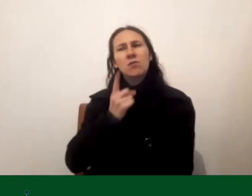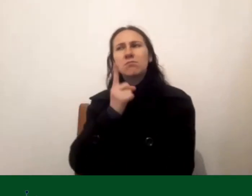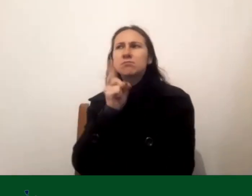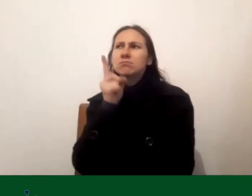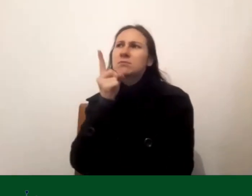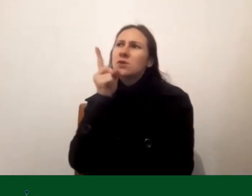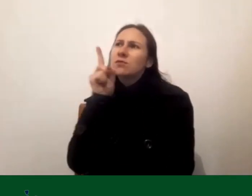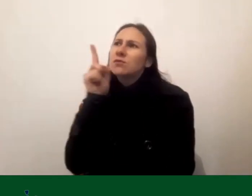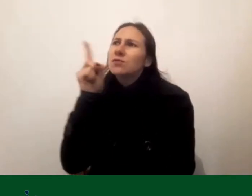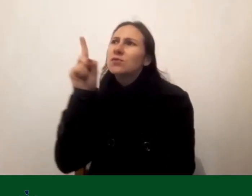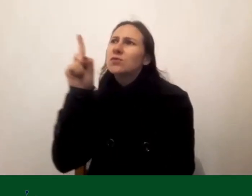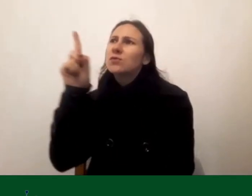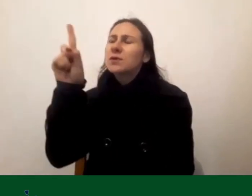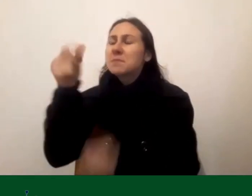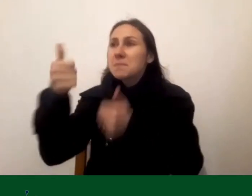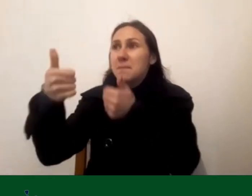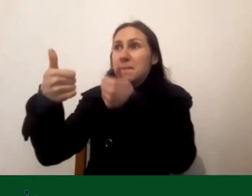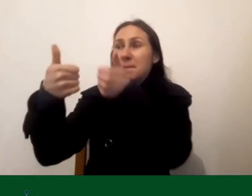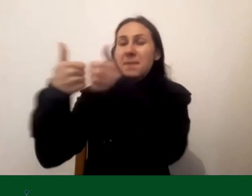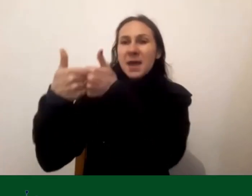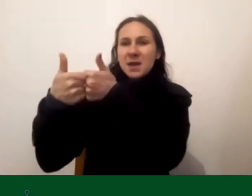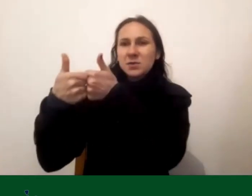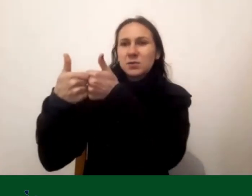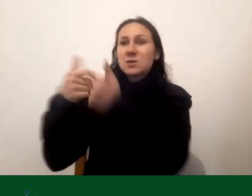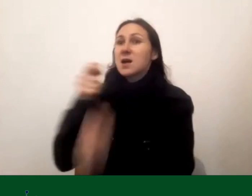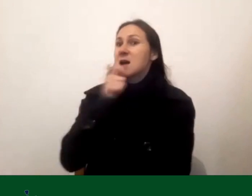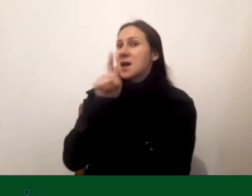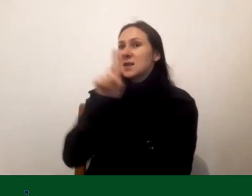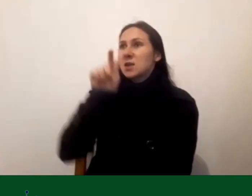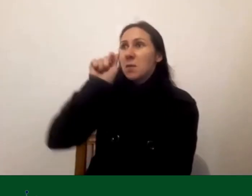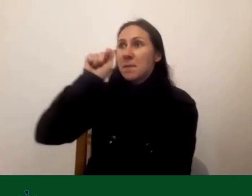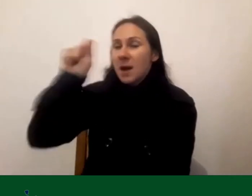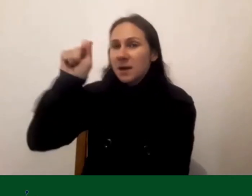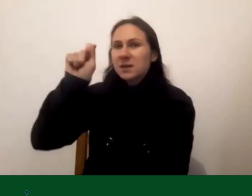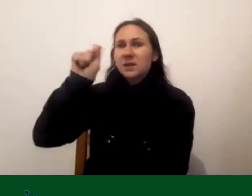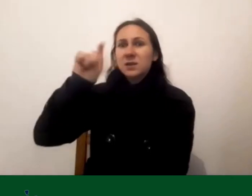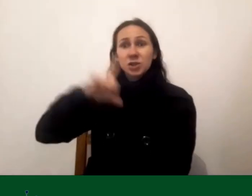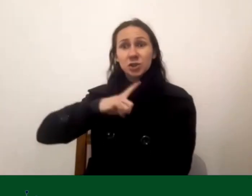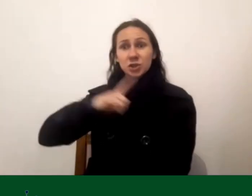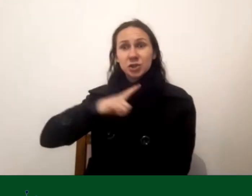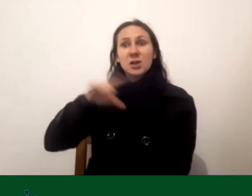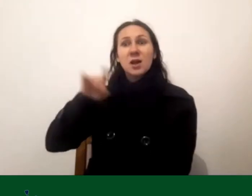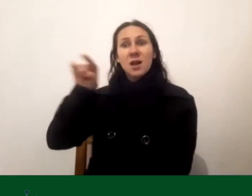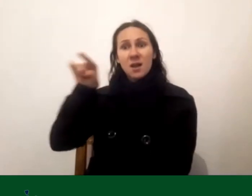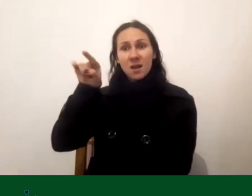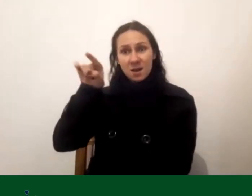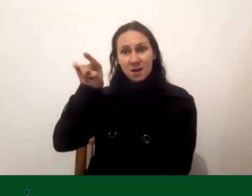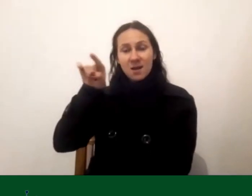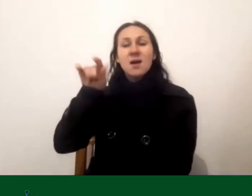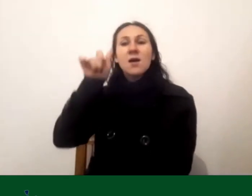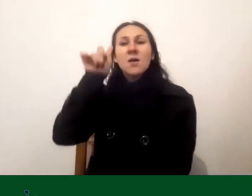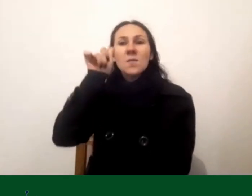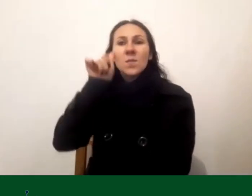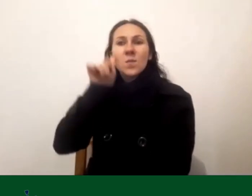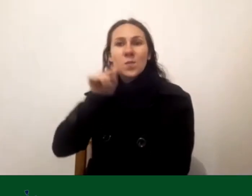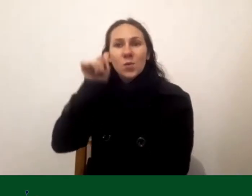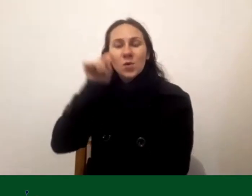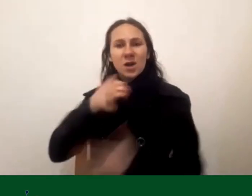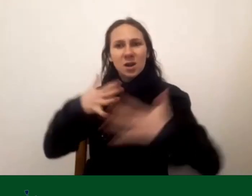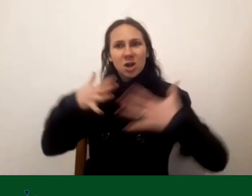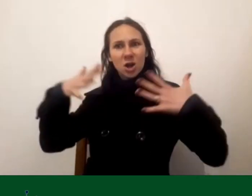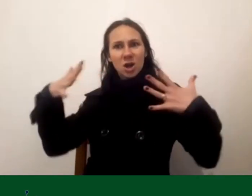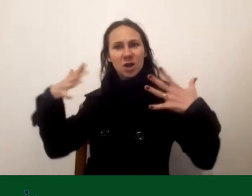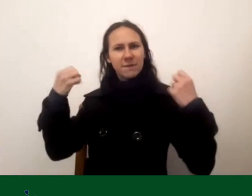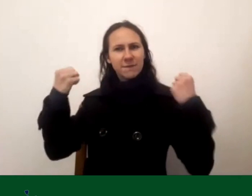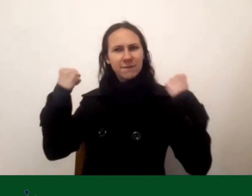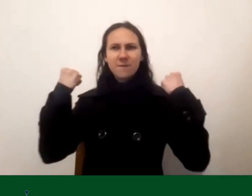cabana, nem chegou a bater na porta, saiu de lá de dentro uma mulher grande e